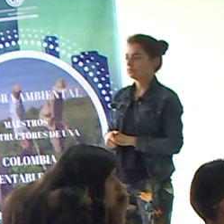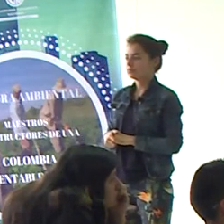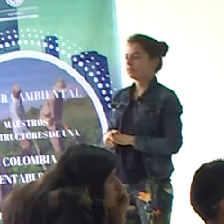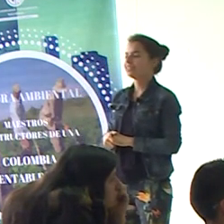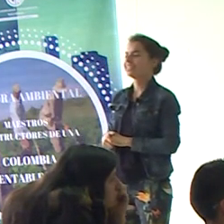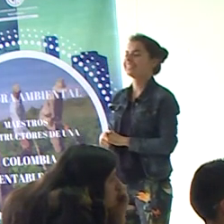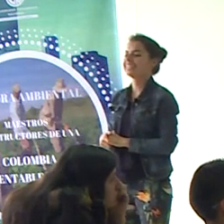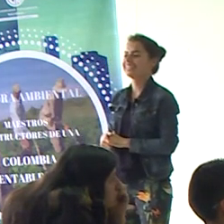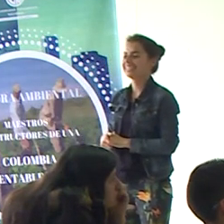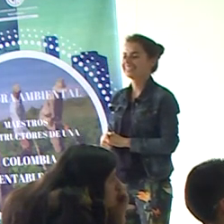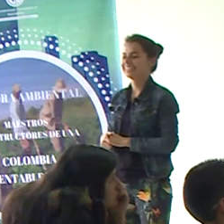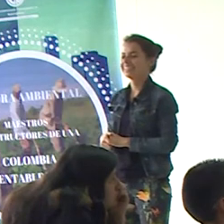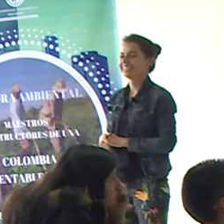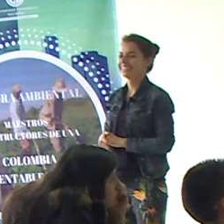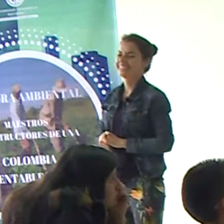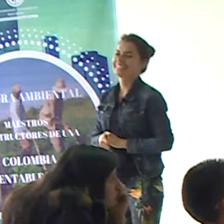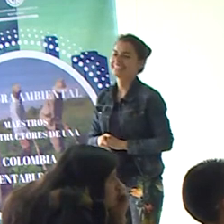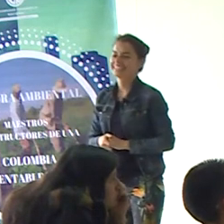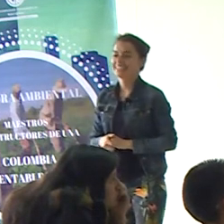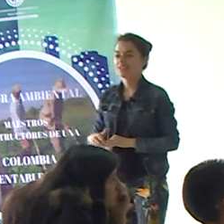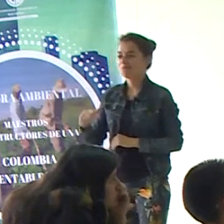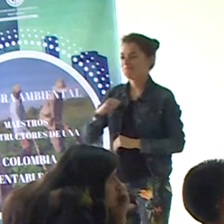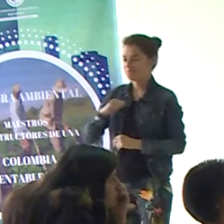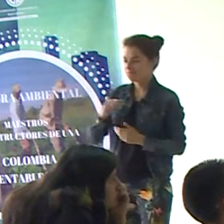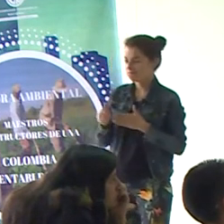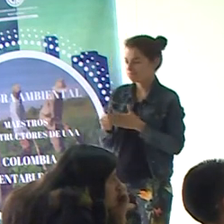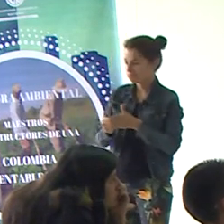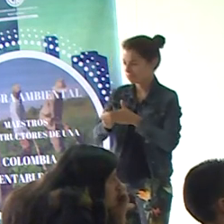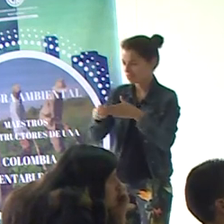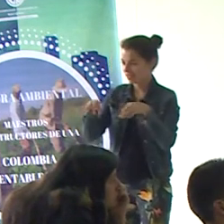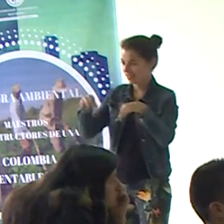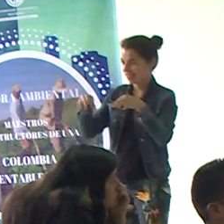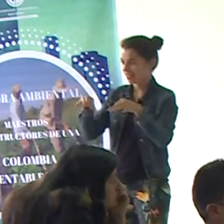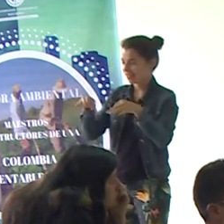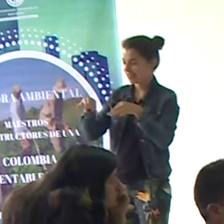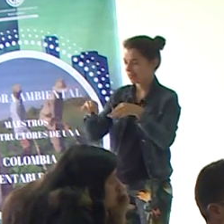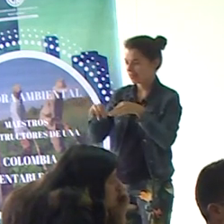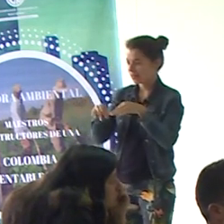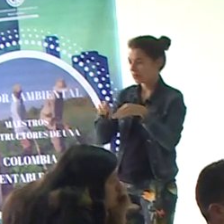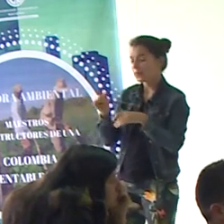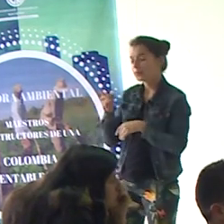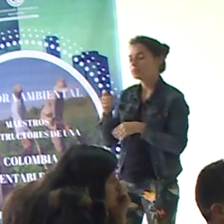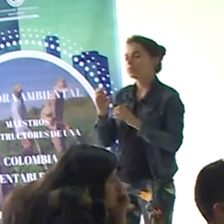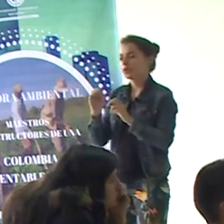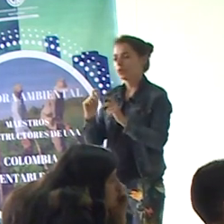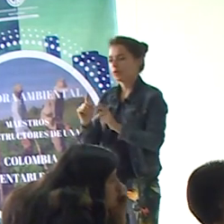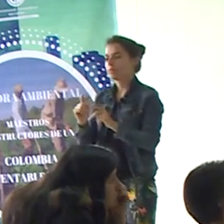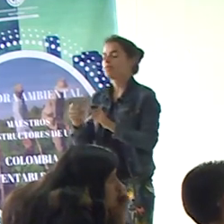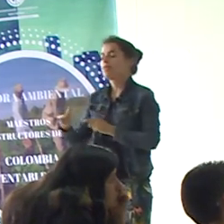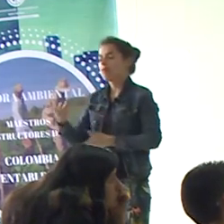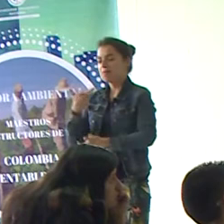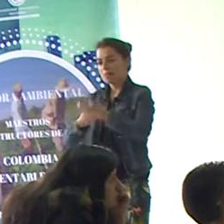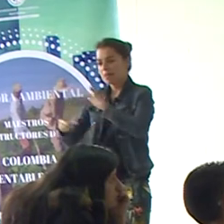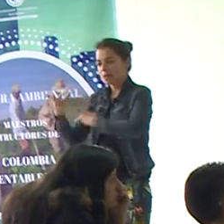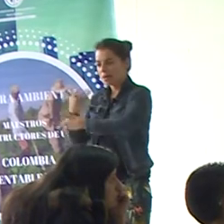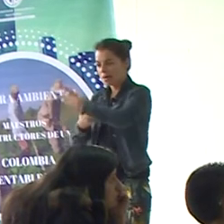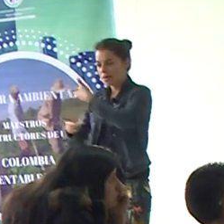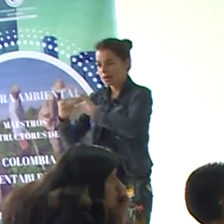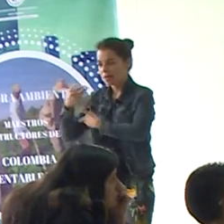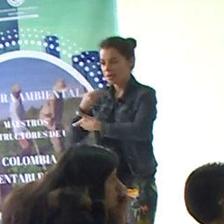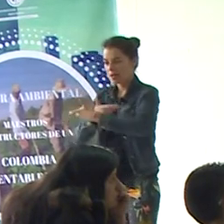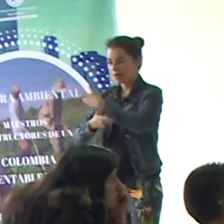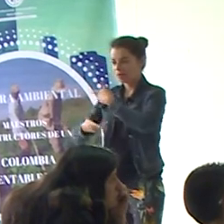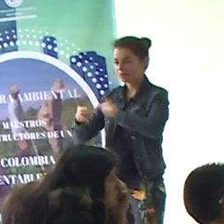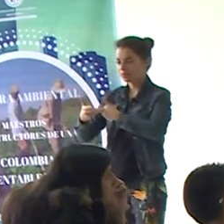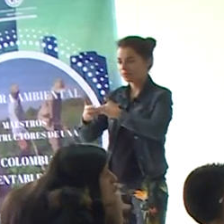la guía por ahí algunos bueno el tema es que hemos estado conversando acá que la sustentabilidad ambiental